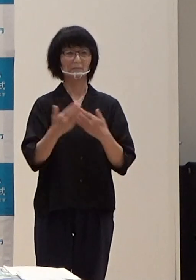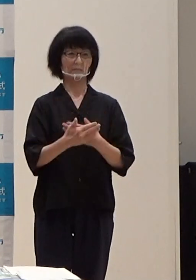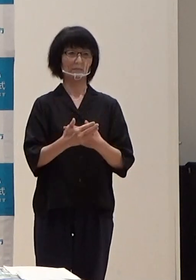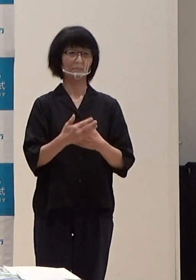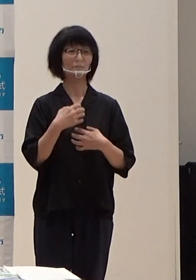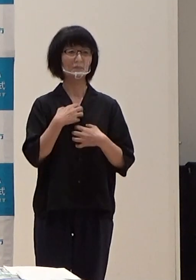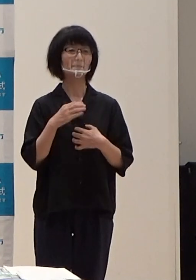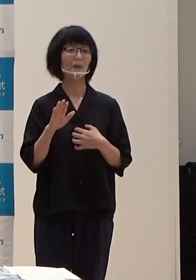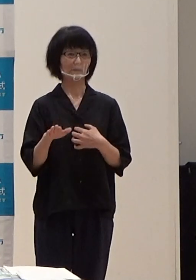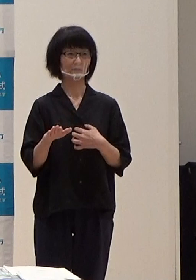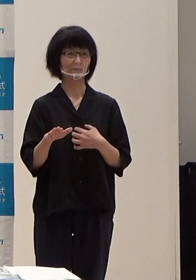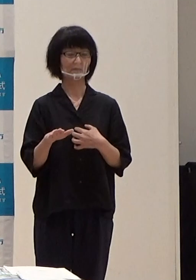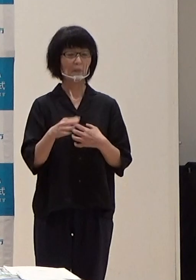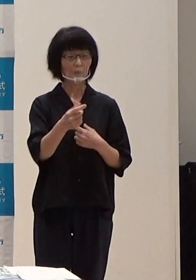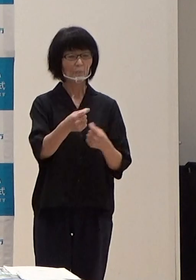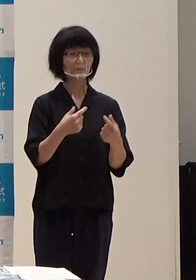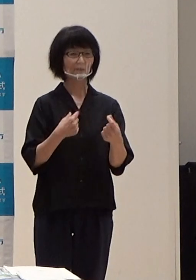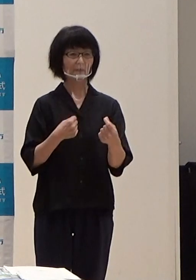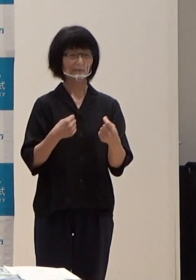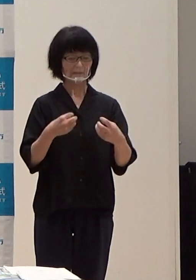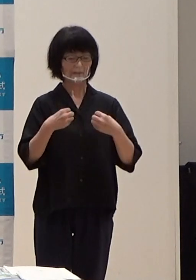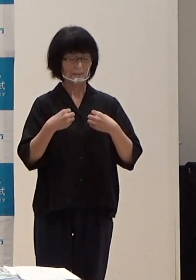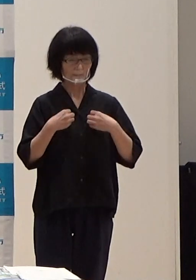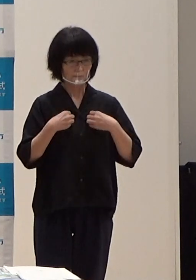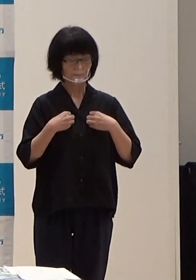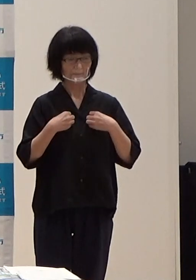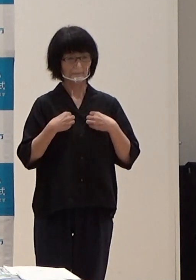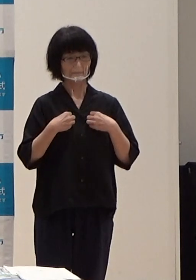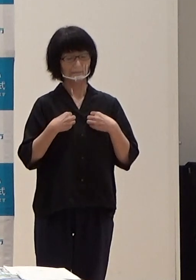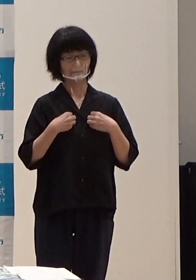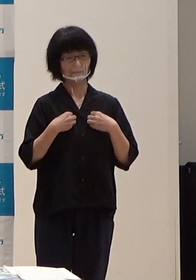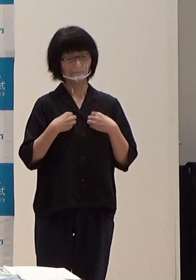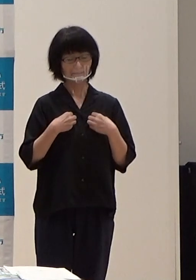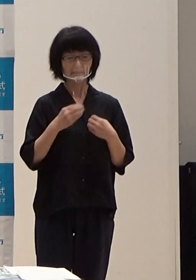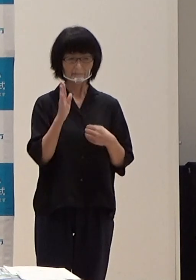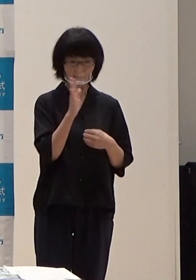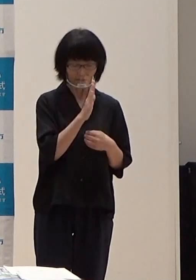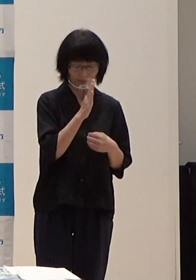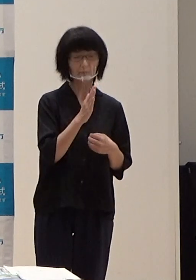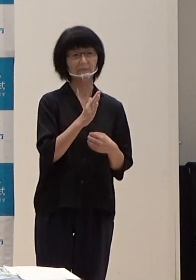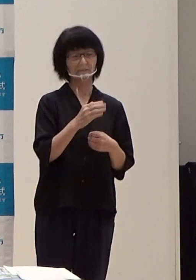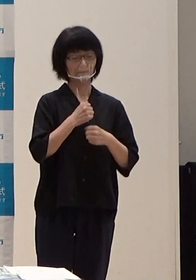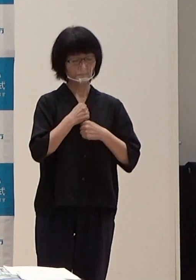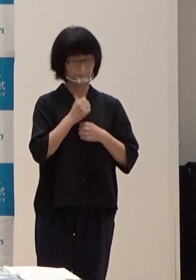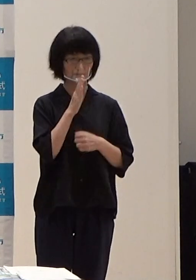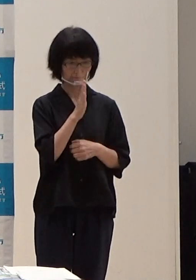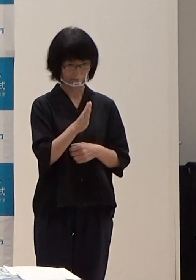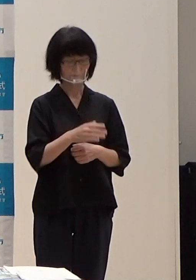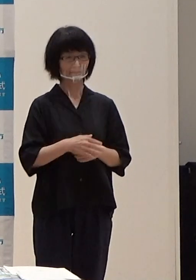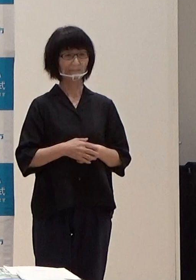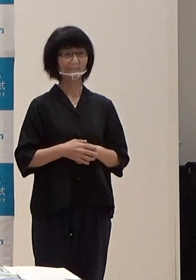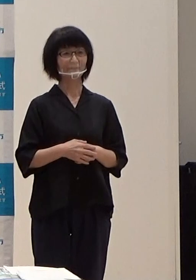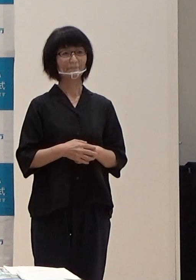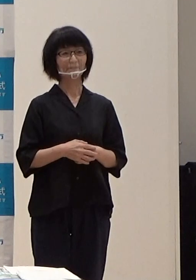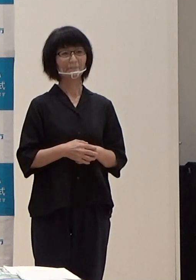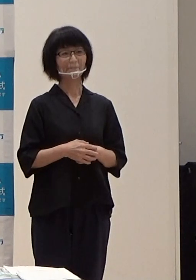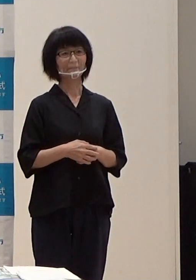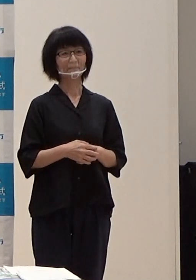ように実際打っていただけると大変ありがたいかなと思います。以上です。